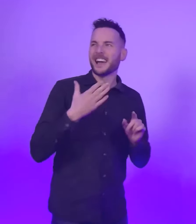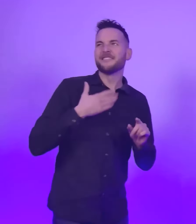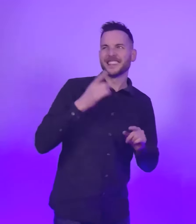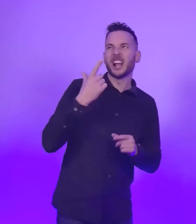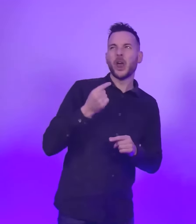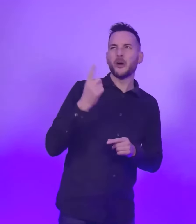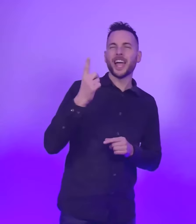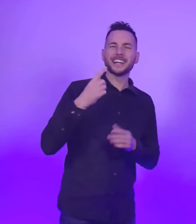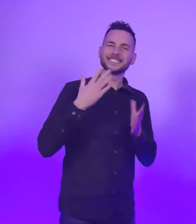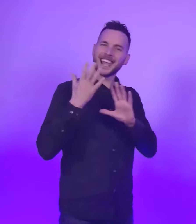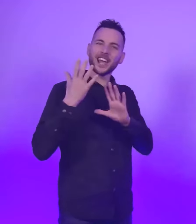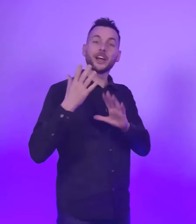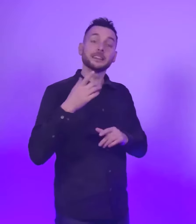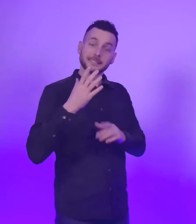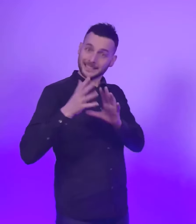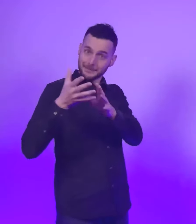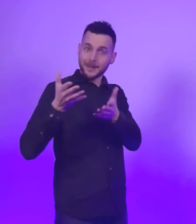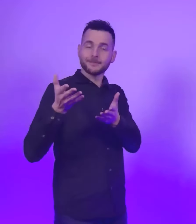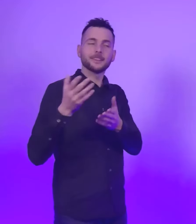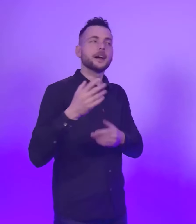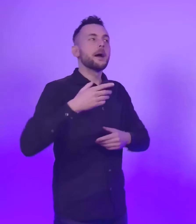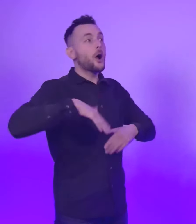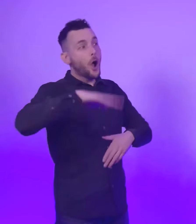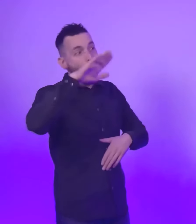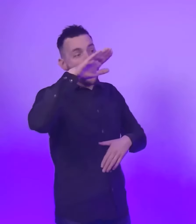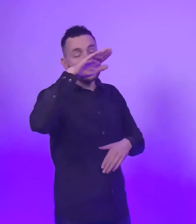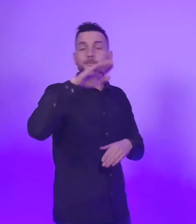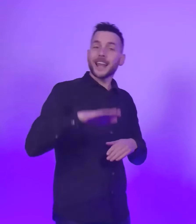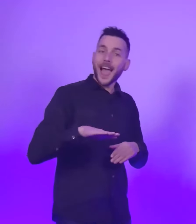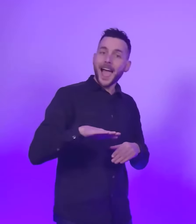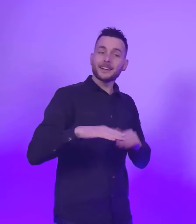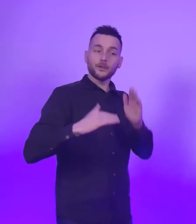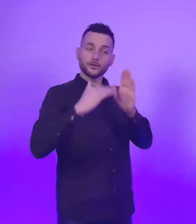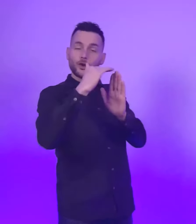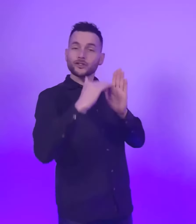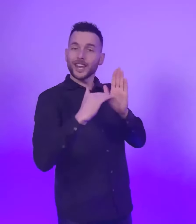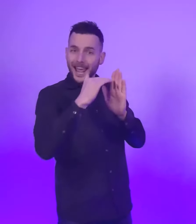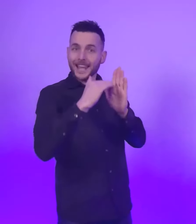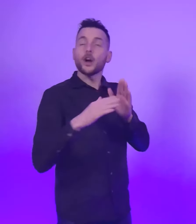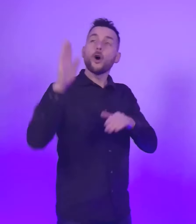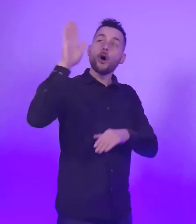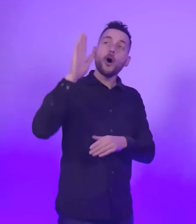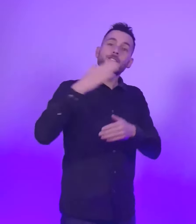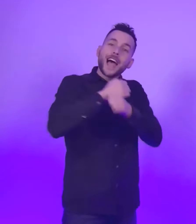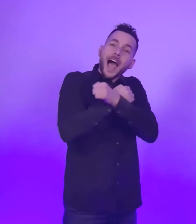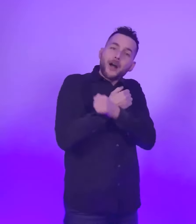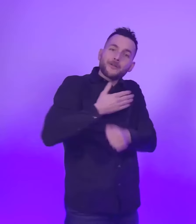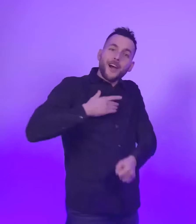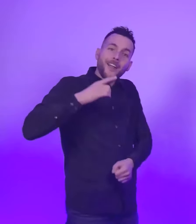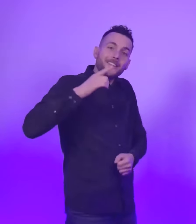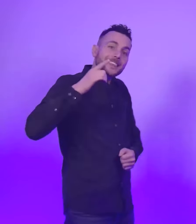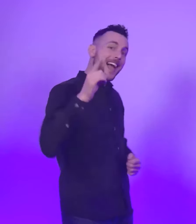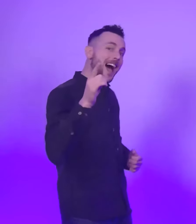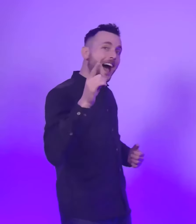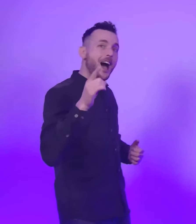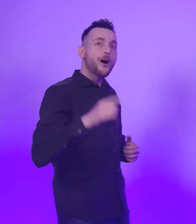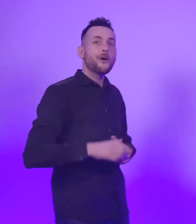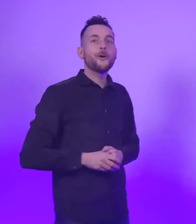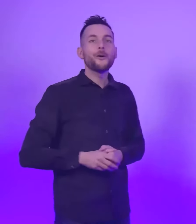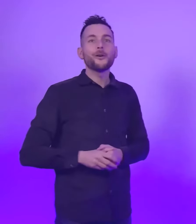Liedje. Nou, zing een mooi liedje. Ben je groot of ben je klein of ergens tussenin? God houdt van